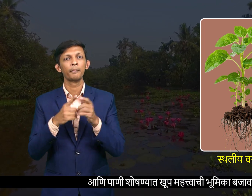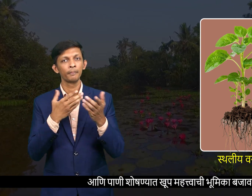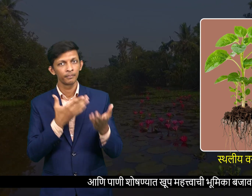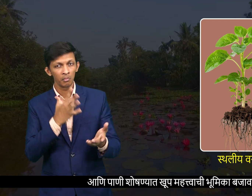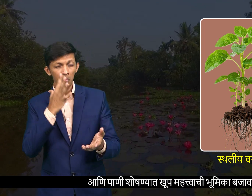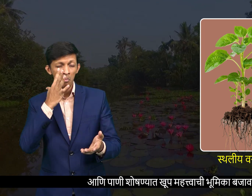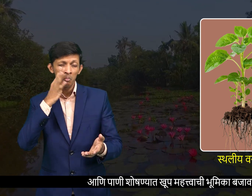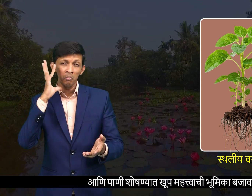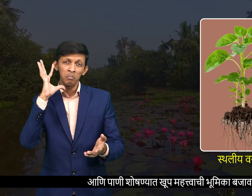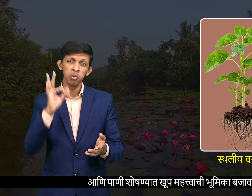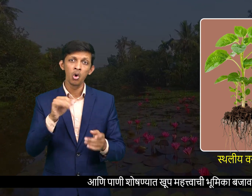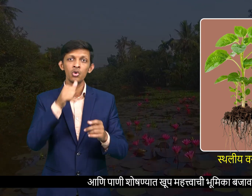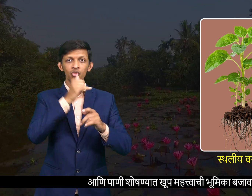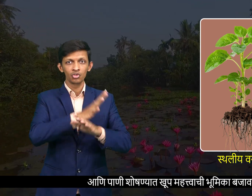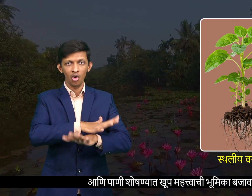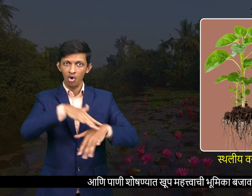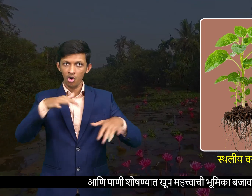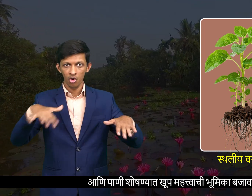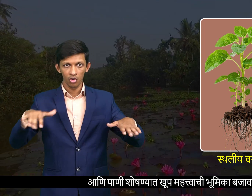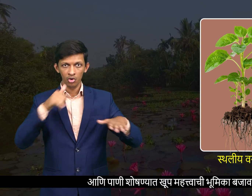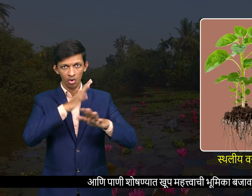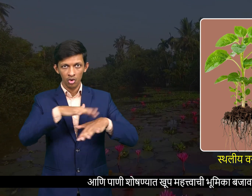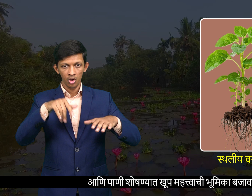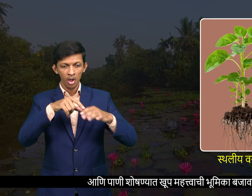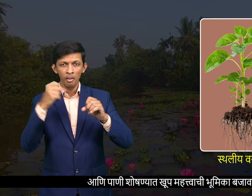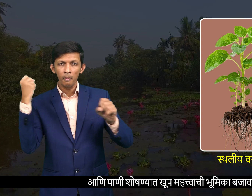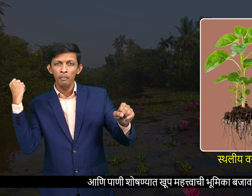शोषण्यात खूप महत्त्वाची भूमिका बजावतात.